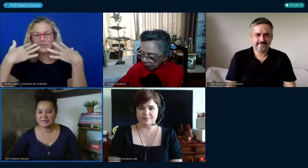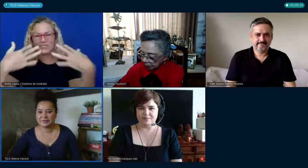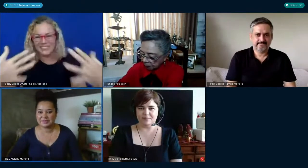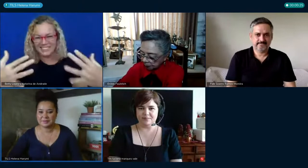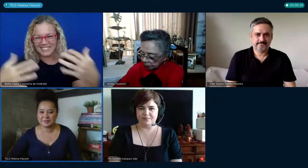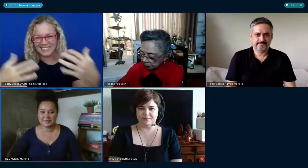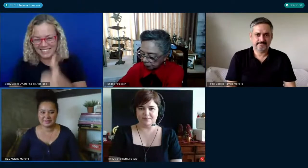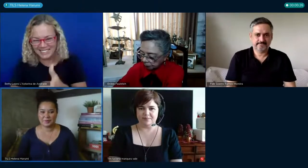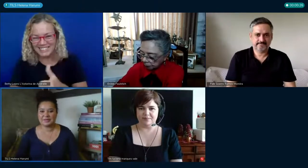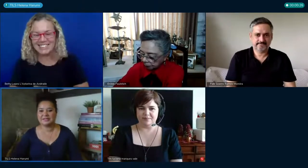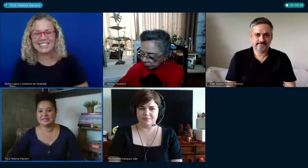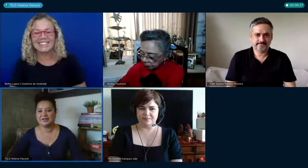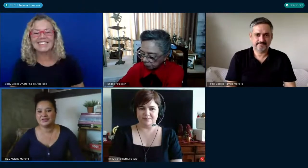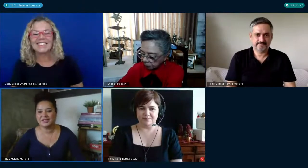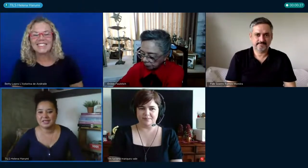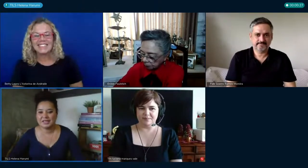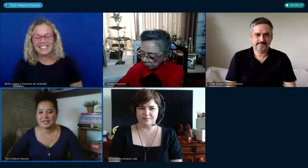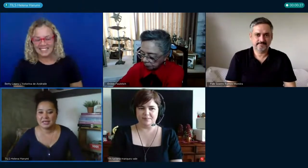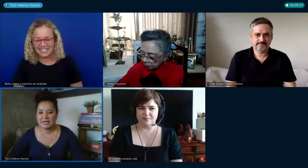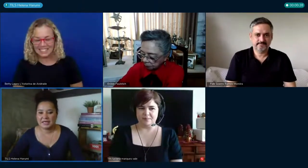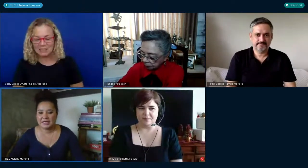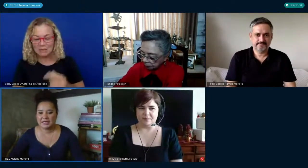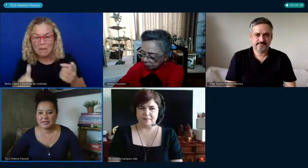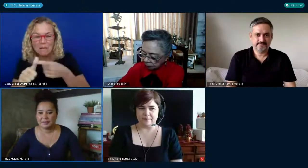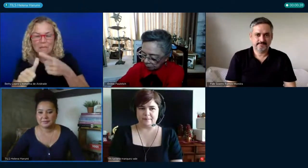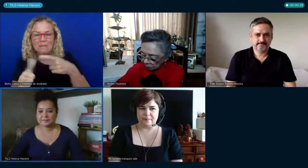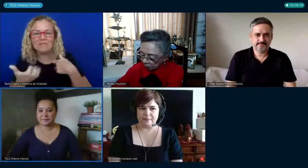que estão aqui, a todas as pessoas que estão presentes.